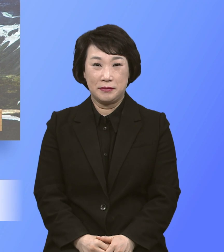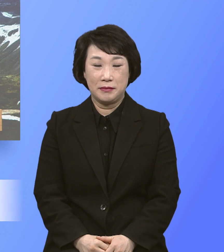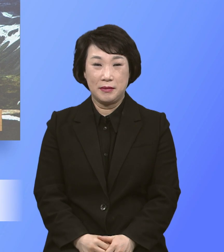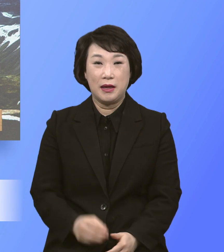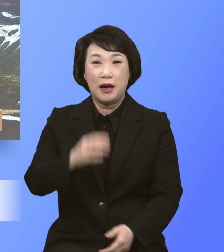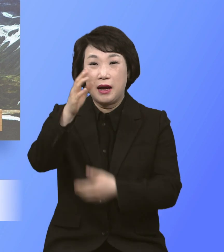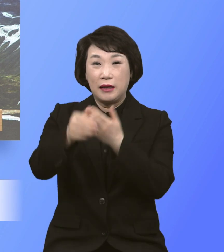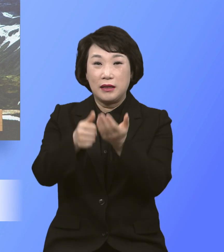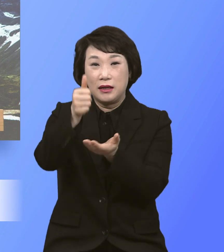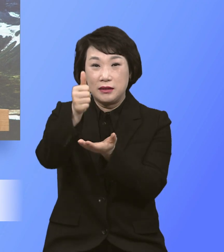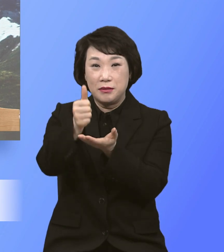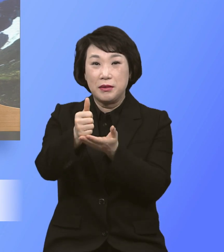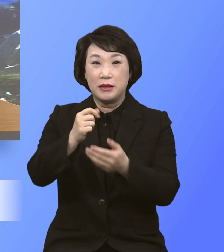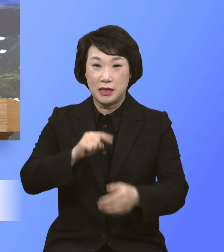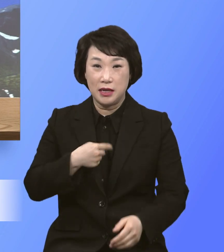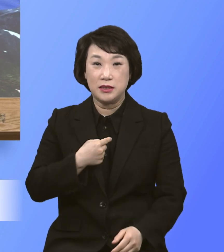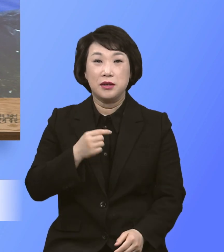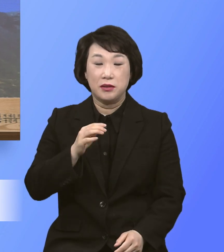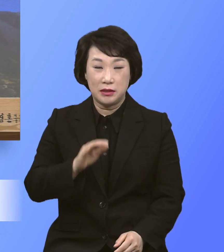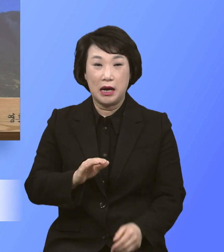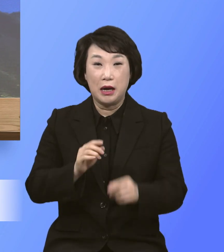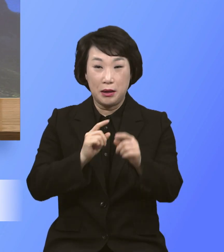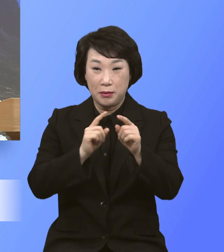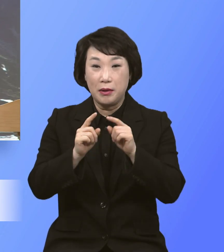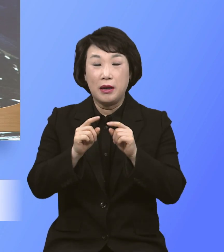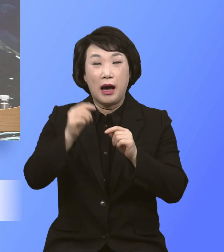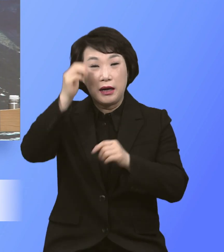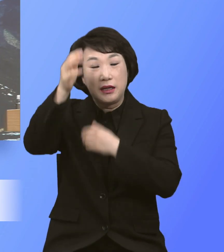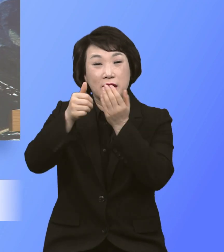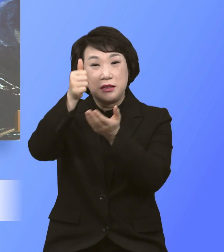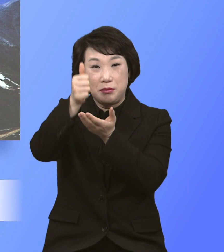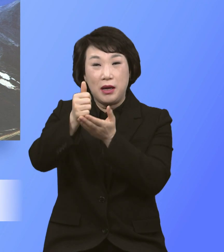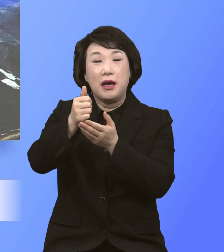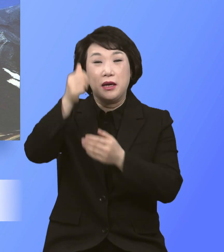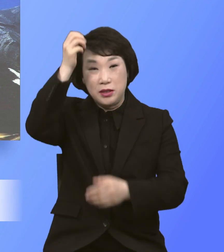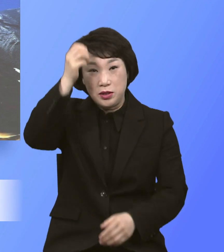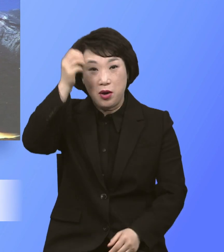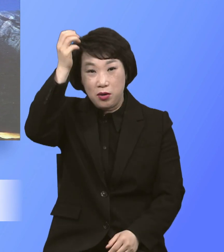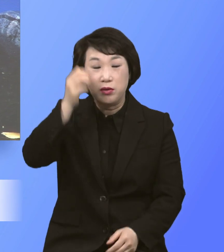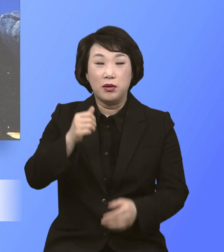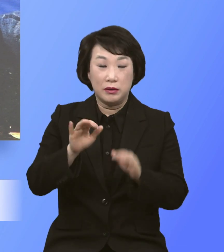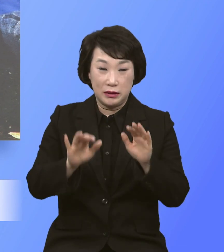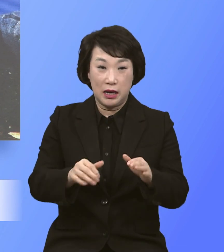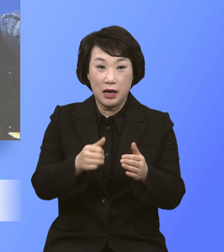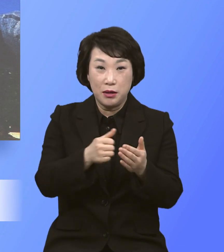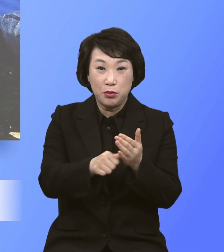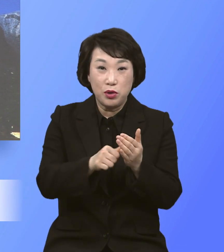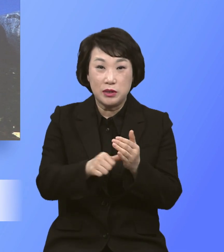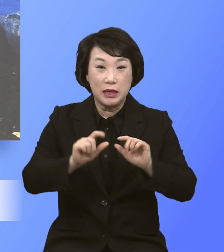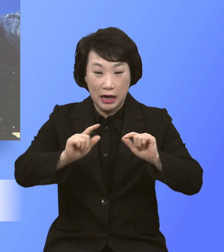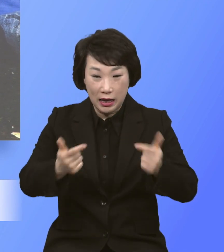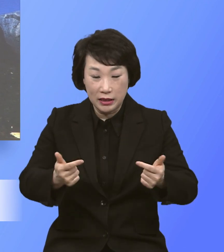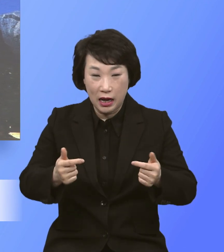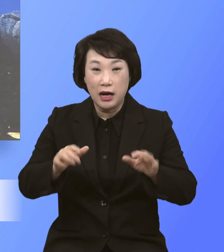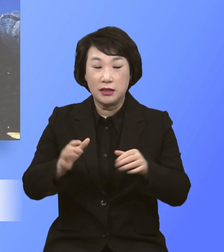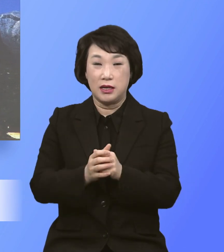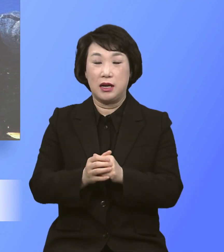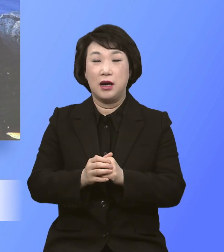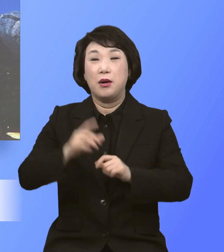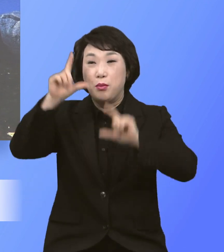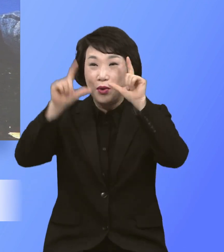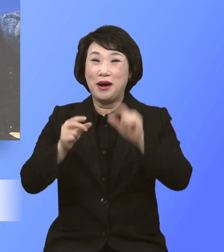하나님 자신도 자기 자신이 영이시고 비물질이요 무용성이요